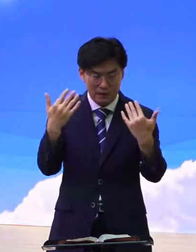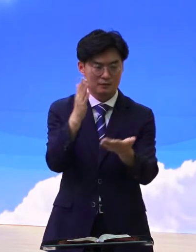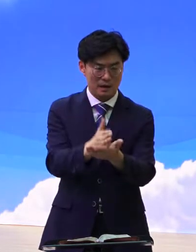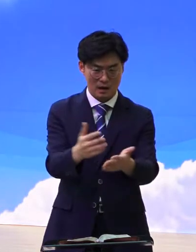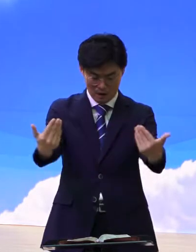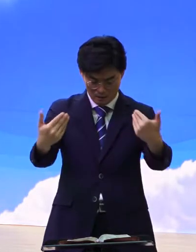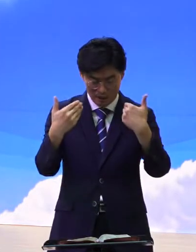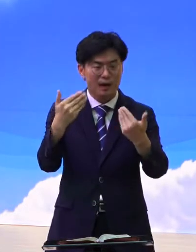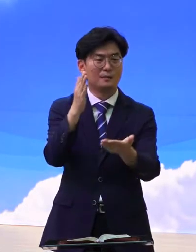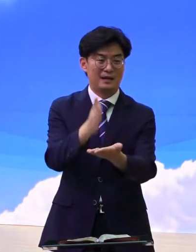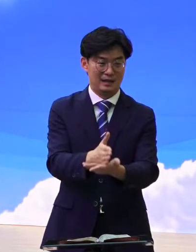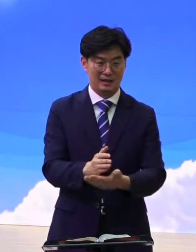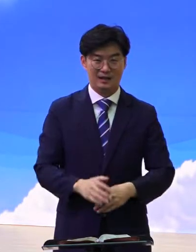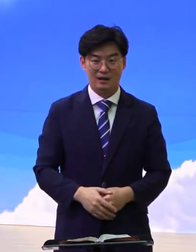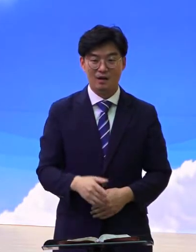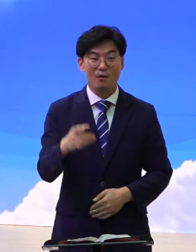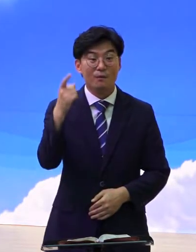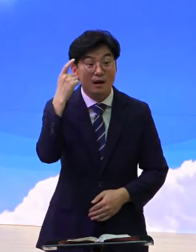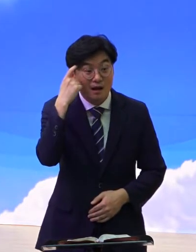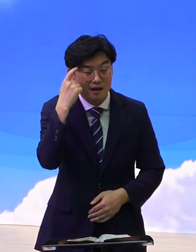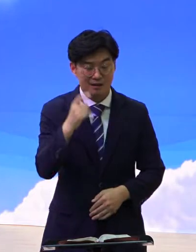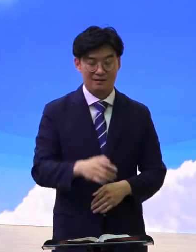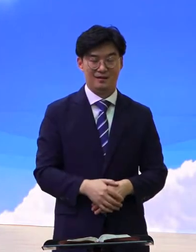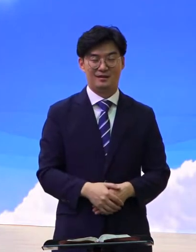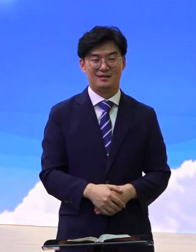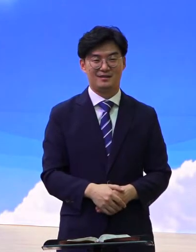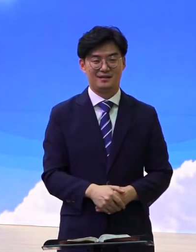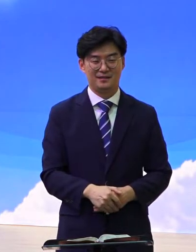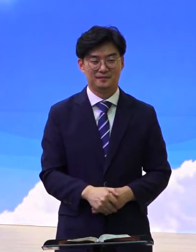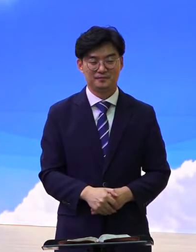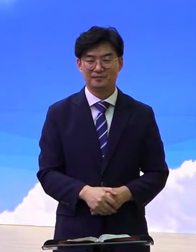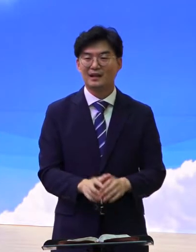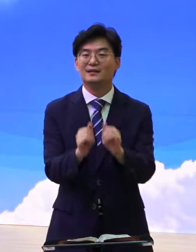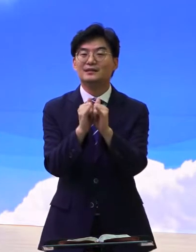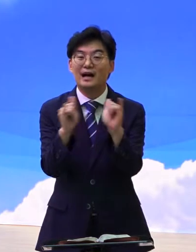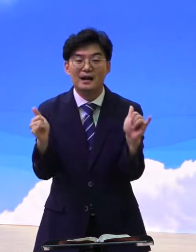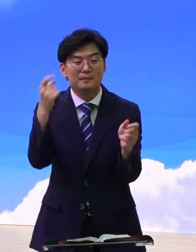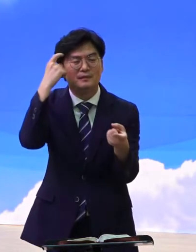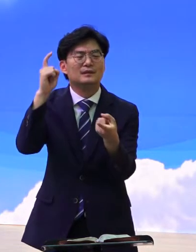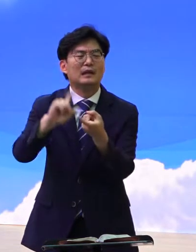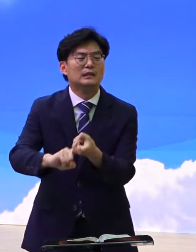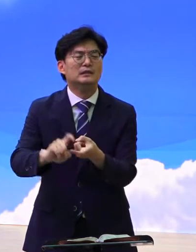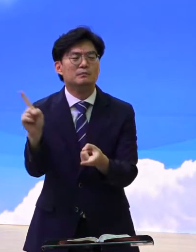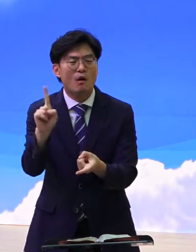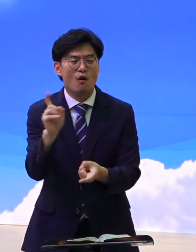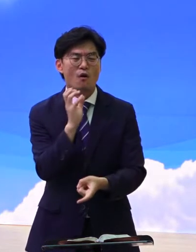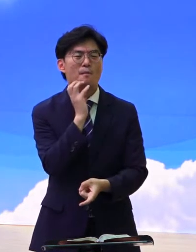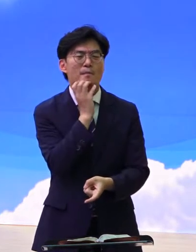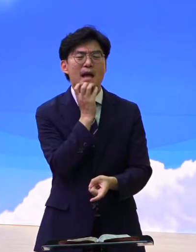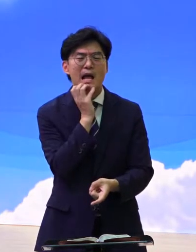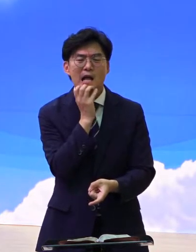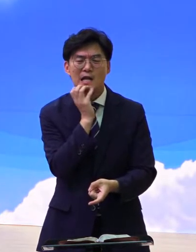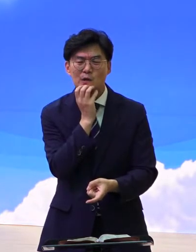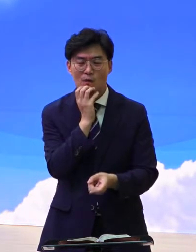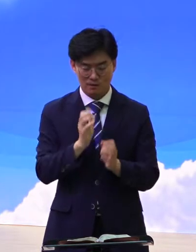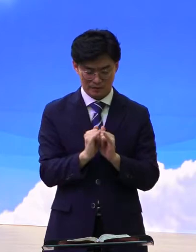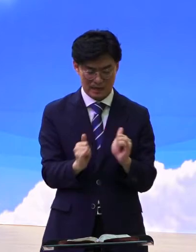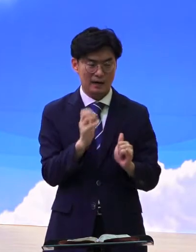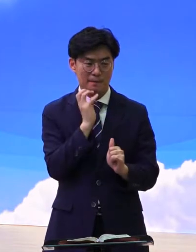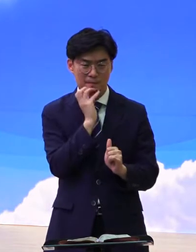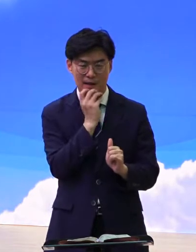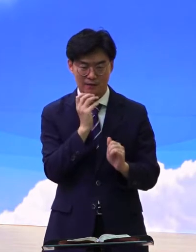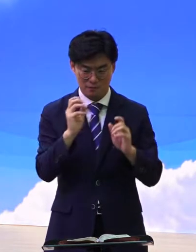나를 주목하느냐? 이렇게 이야기를 했습니다. 사람들의 관심이 베드로 자기